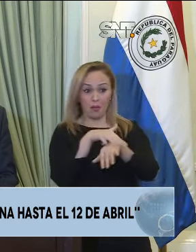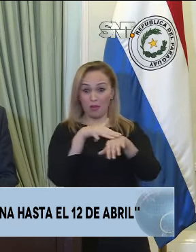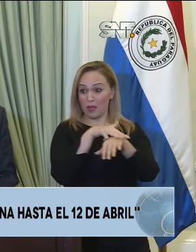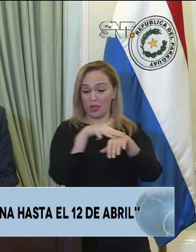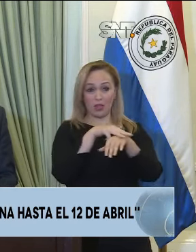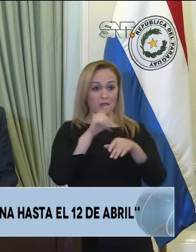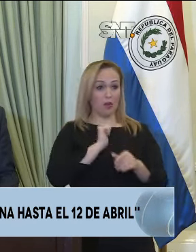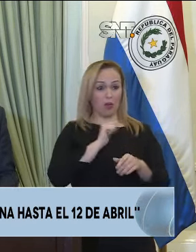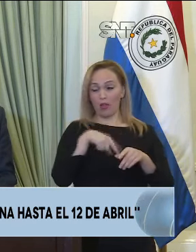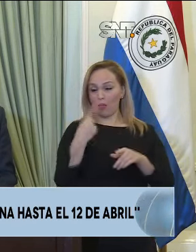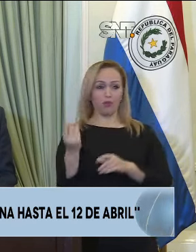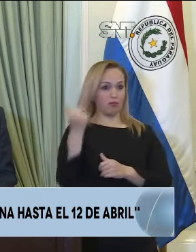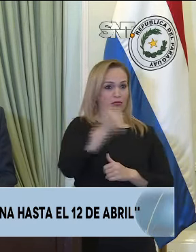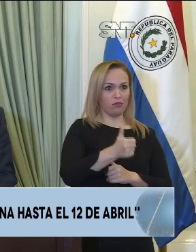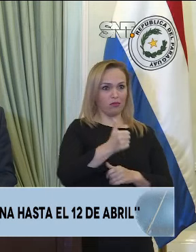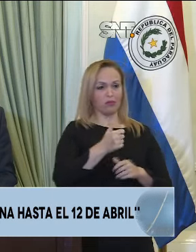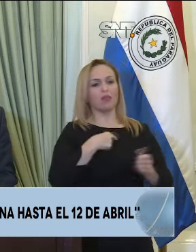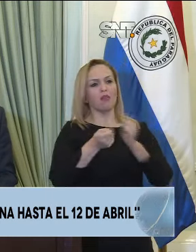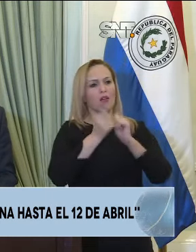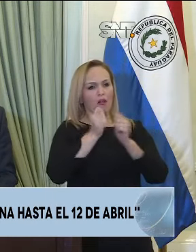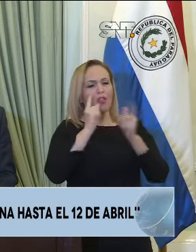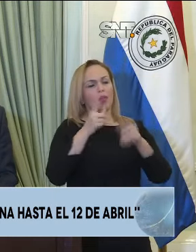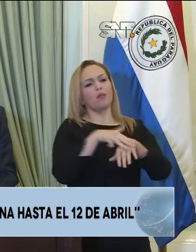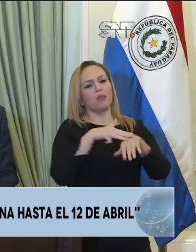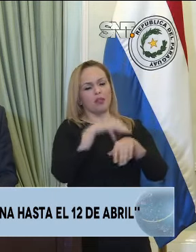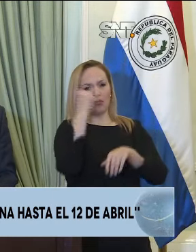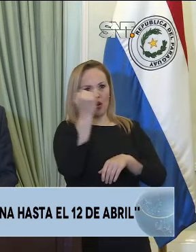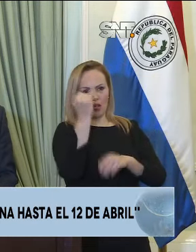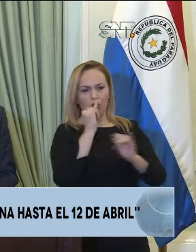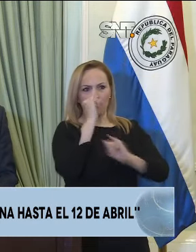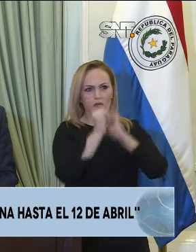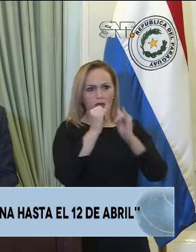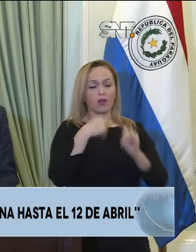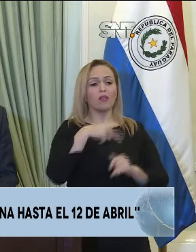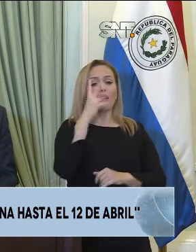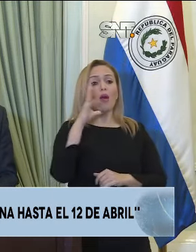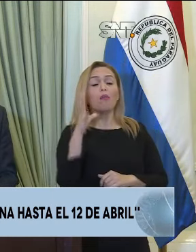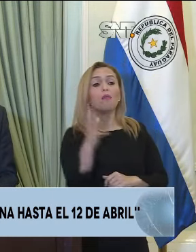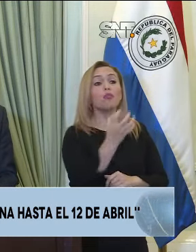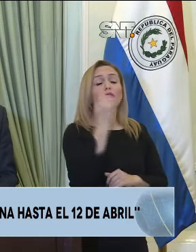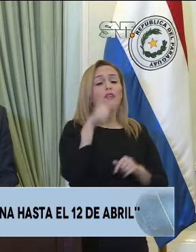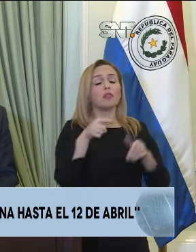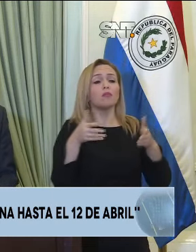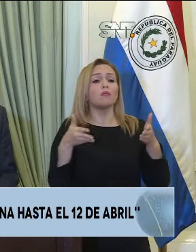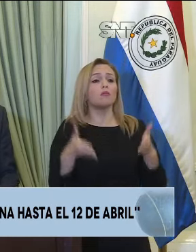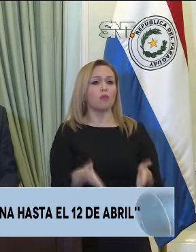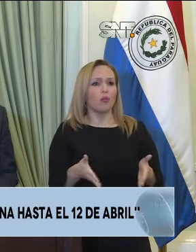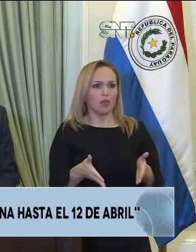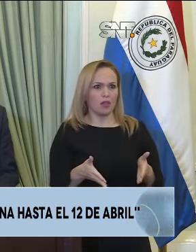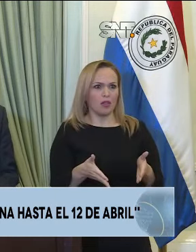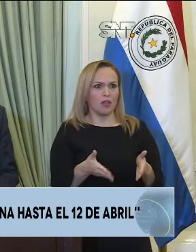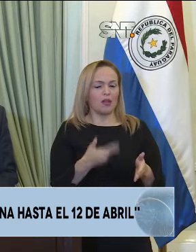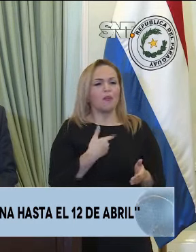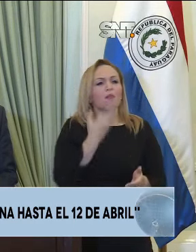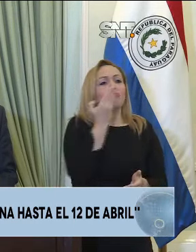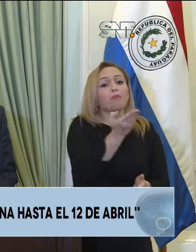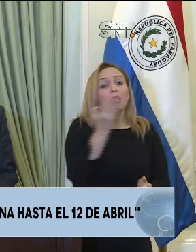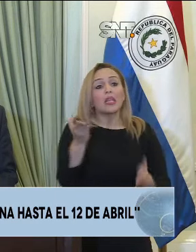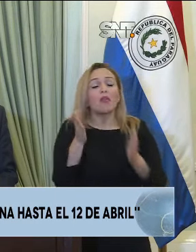Industria y Comercio y el señor ministro del Interior. Quiero aprovechar este momento para instar a la